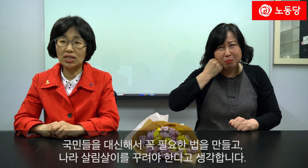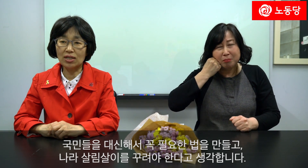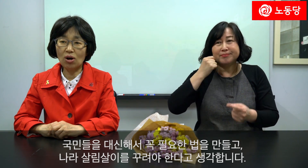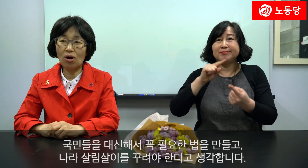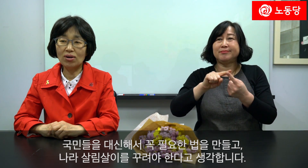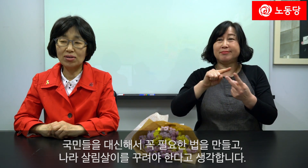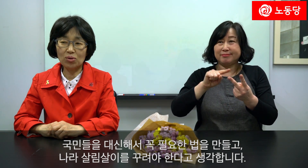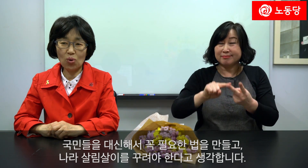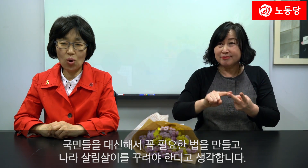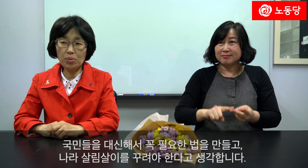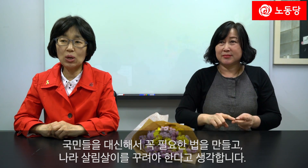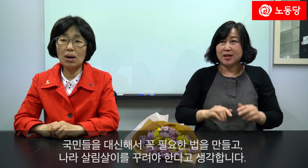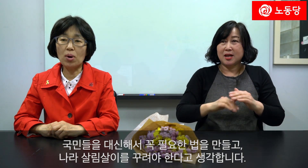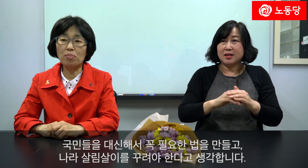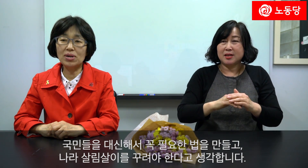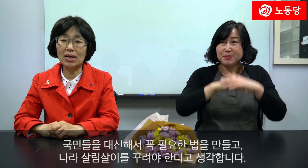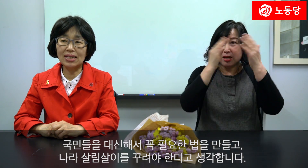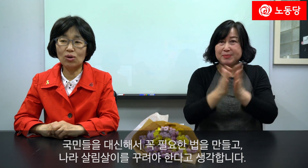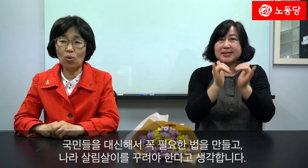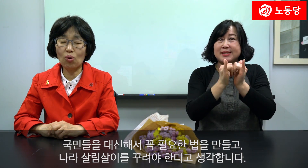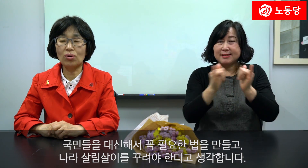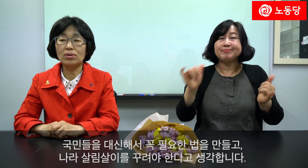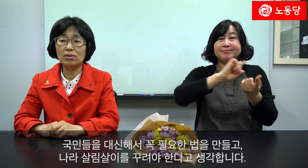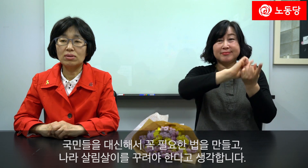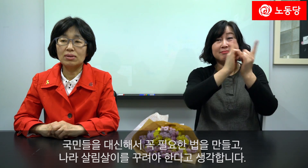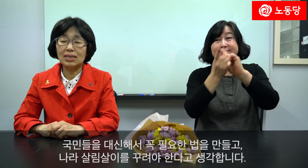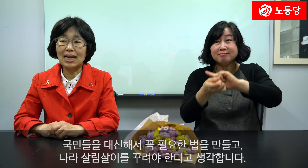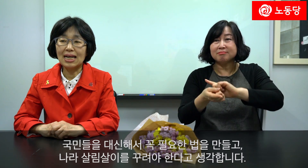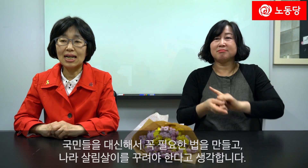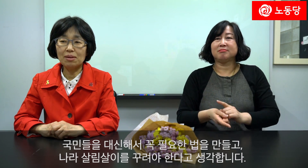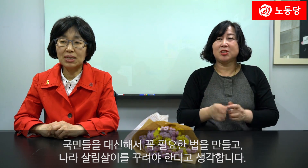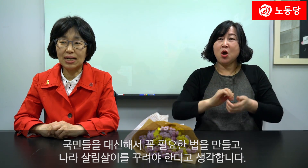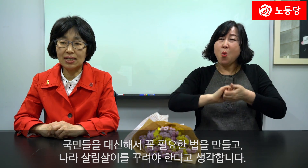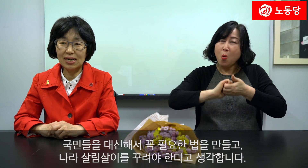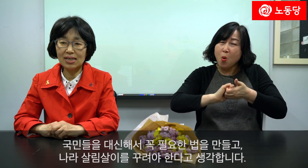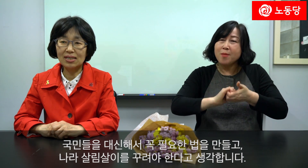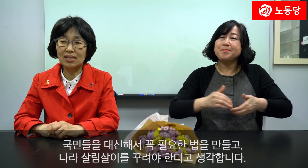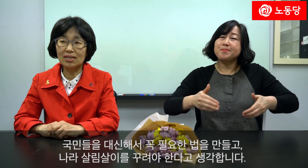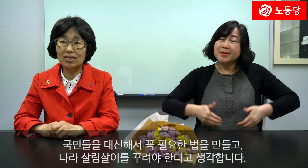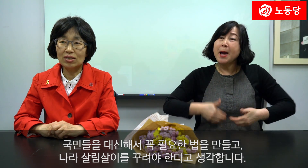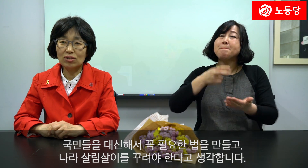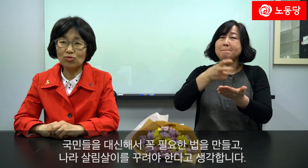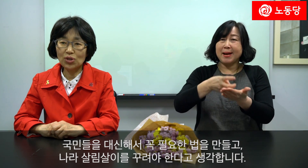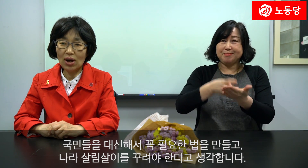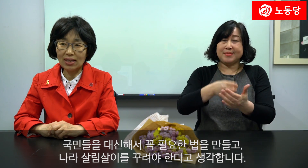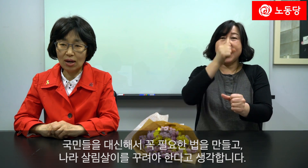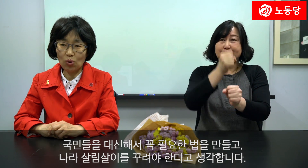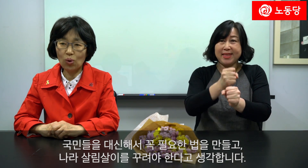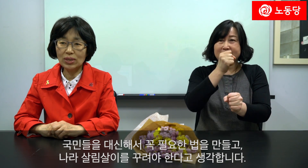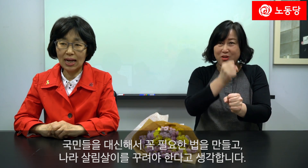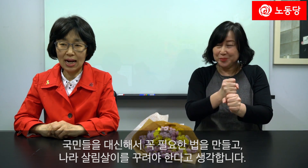국민들을 대신해서 꼭 필요한 법을 만들고 나라 살림살이를